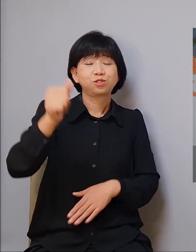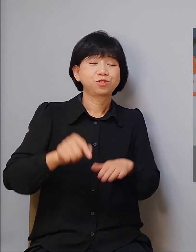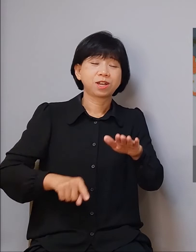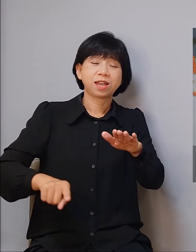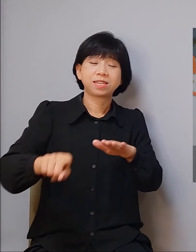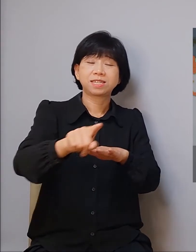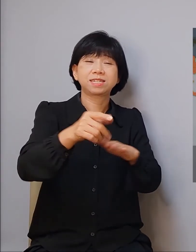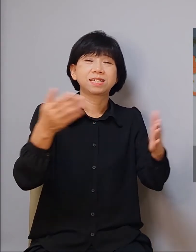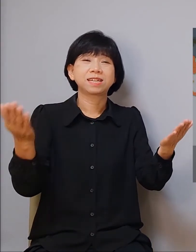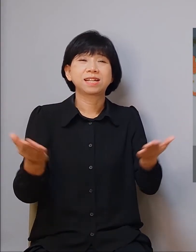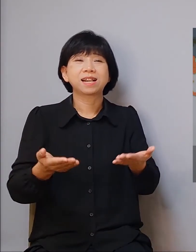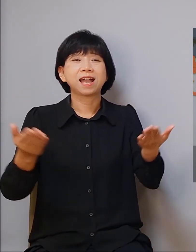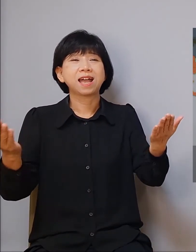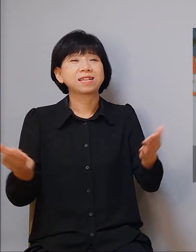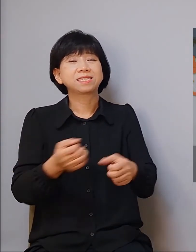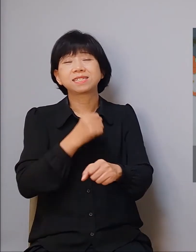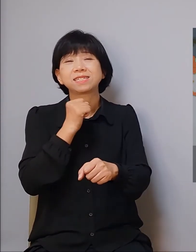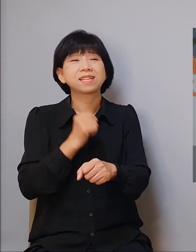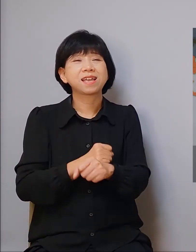일하시네. 주가